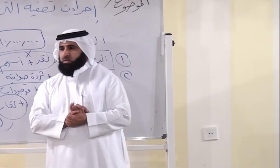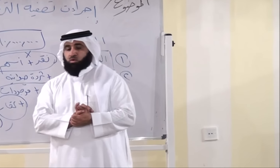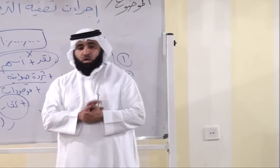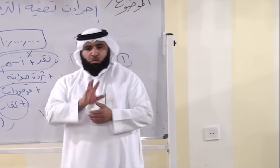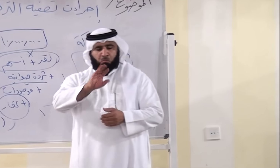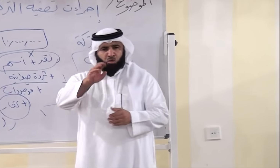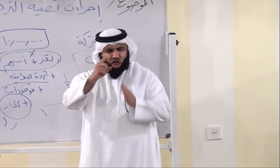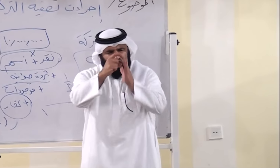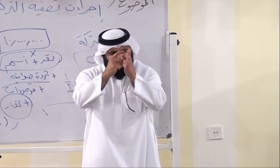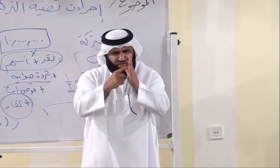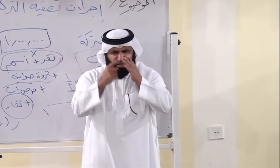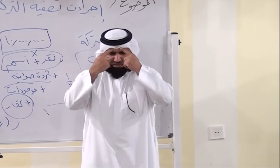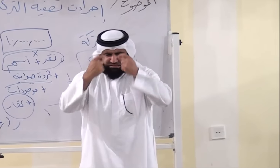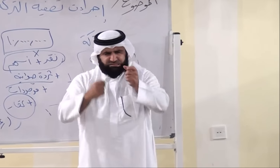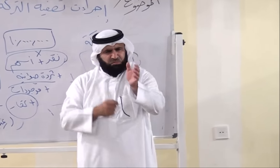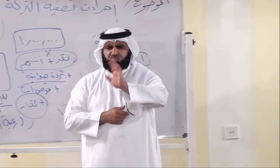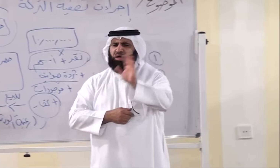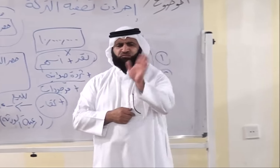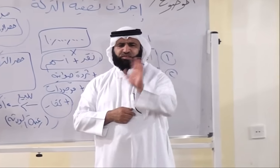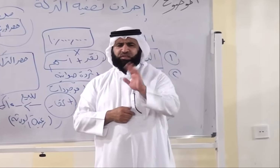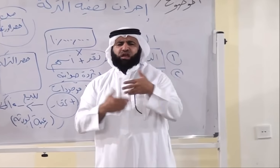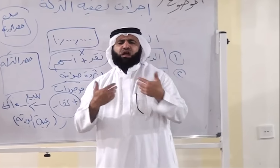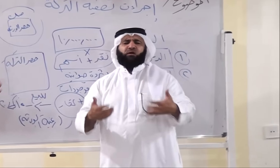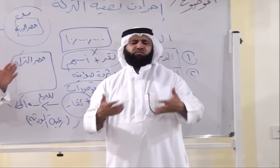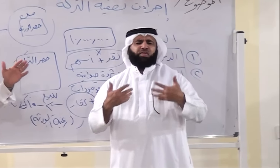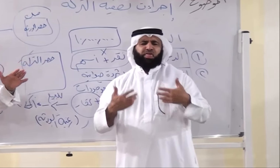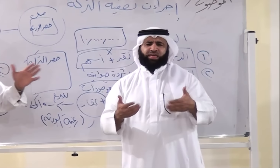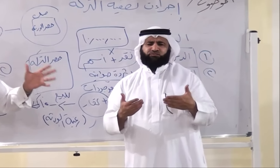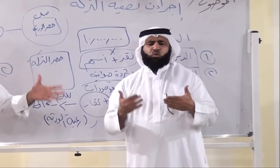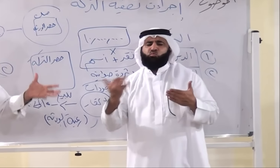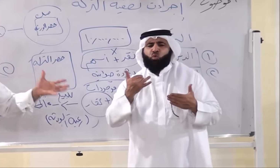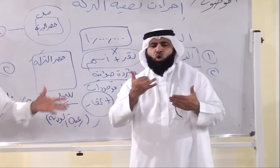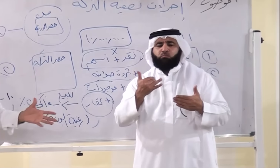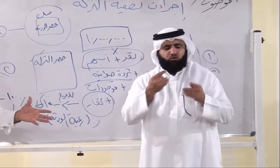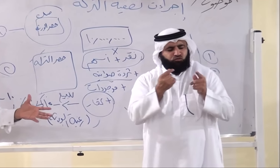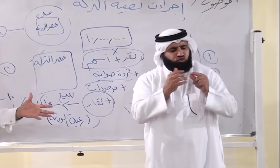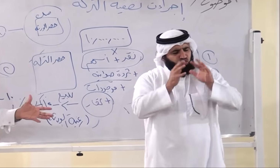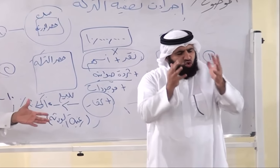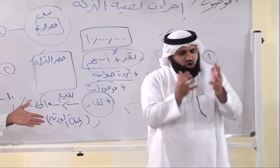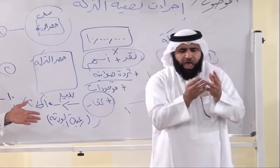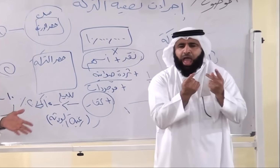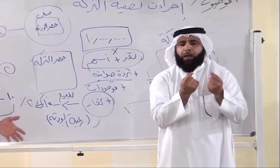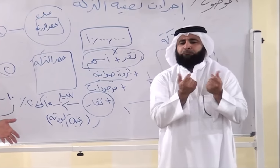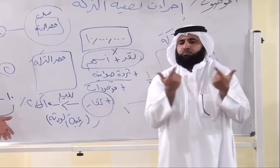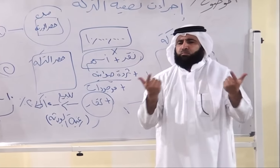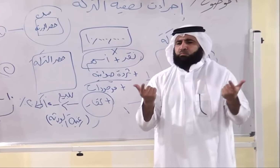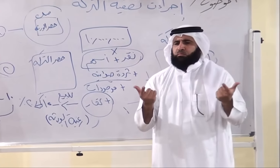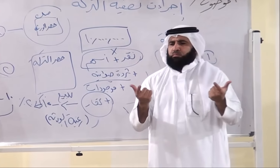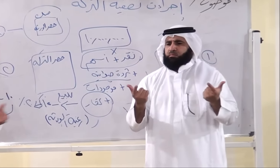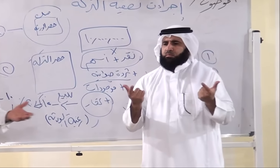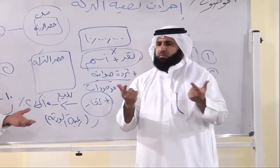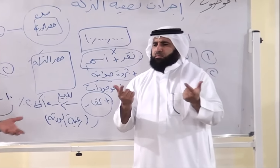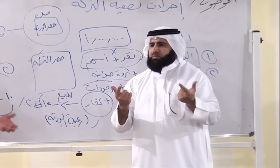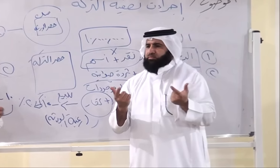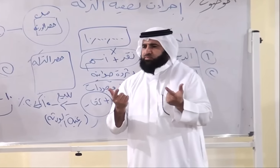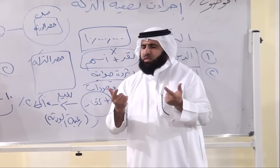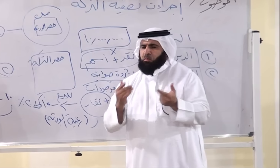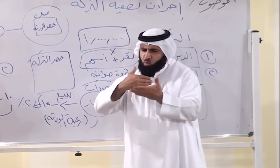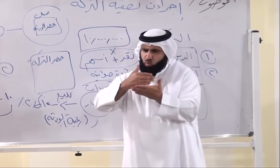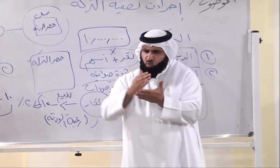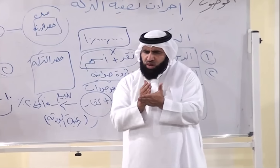نقاط محددة، ولكنها تعتمد على حجم التركة. يعني أوقات لما تكون مثلا